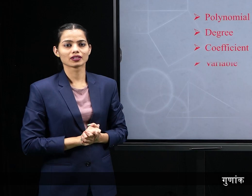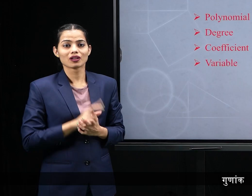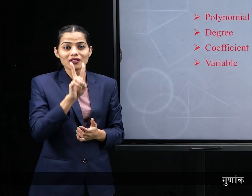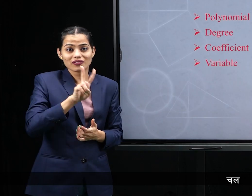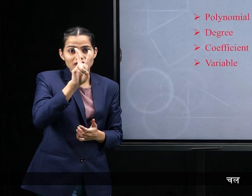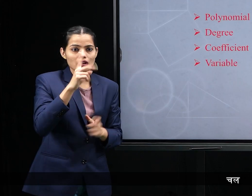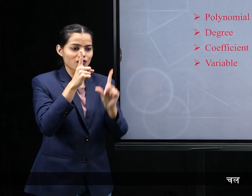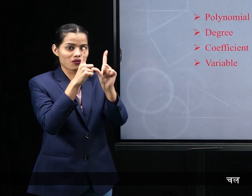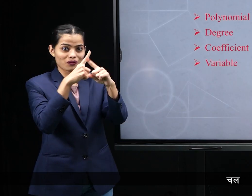चल,